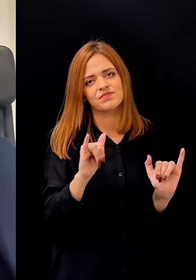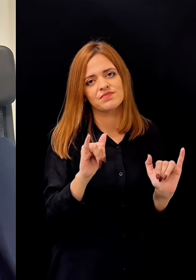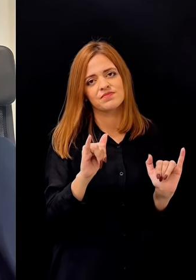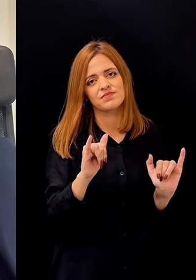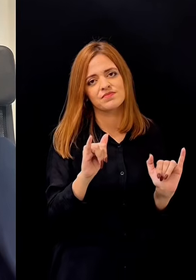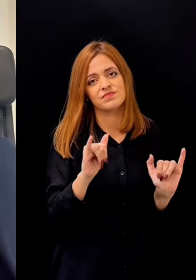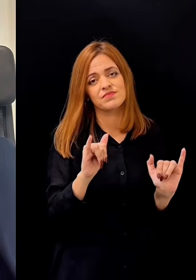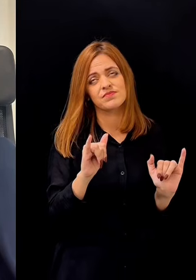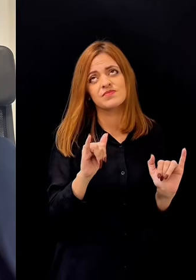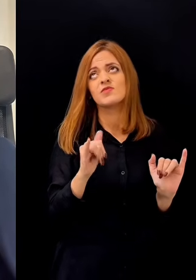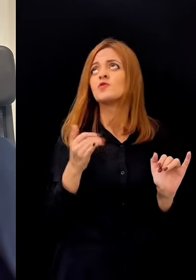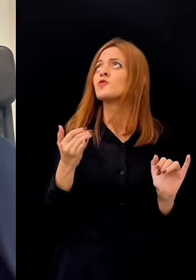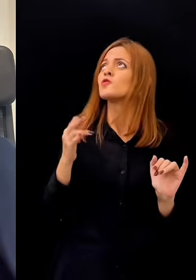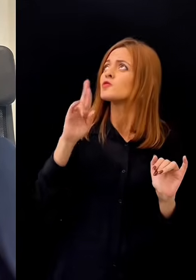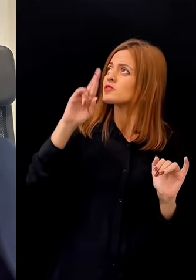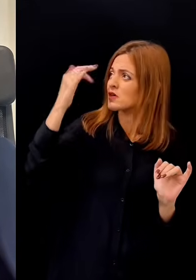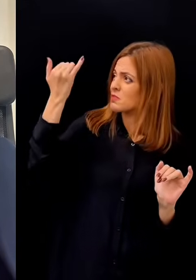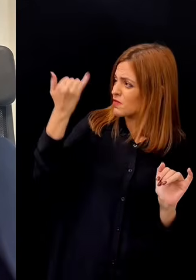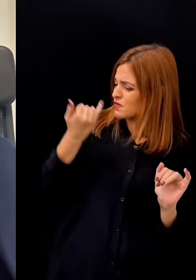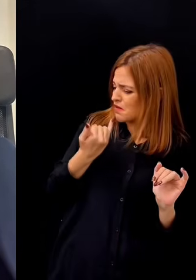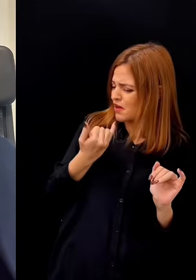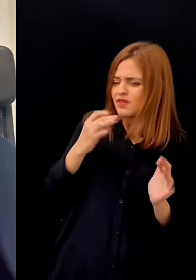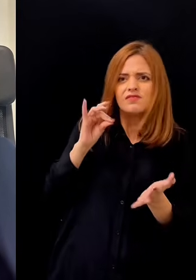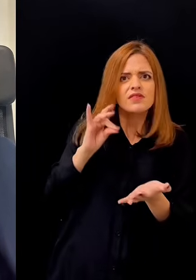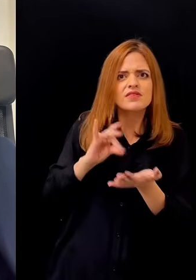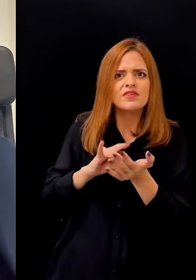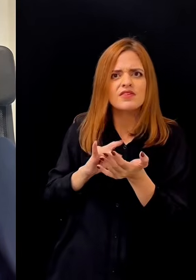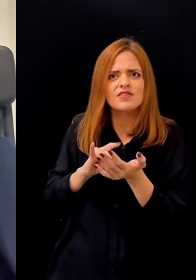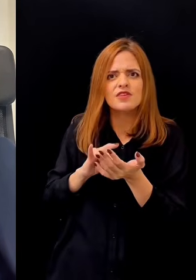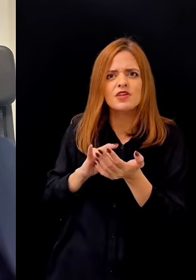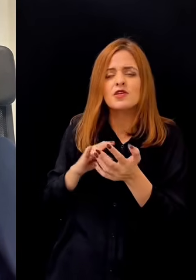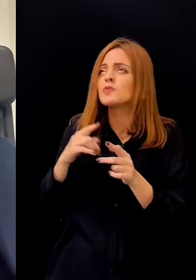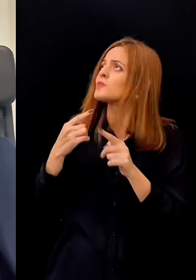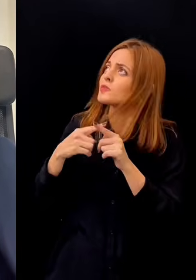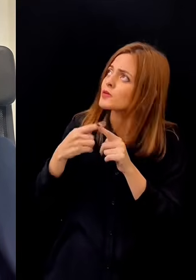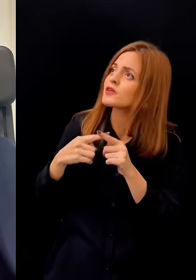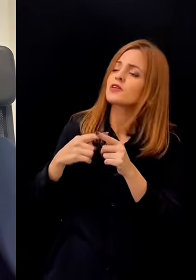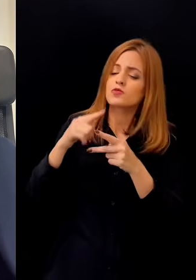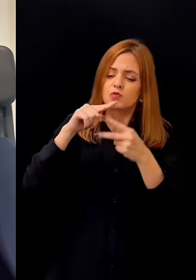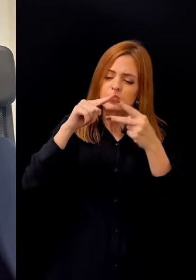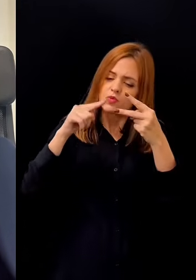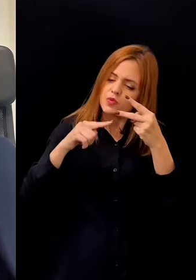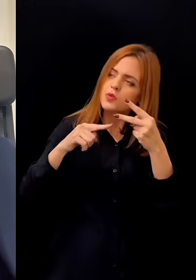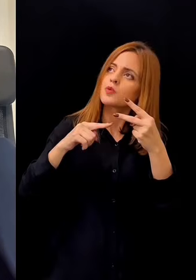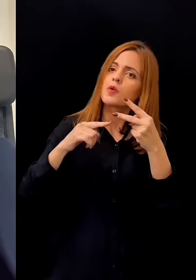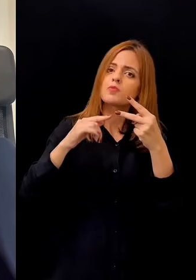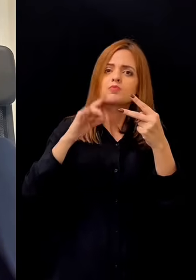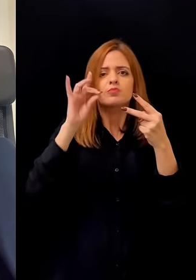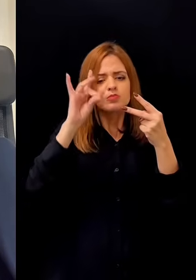Tudo que sai da tua boca, Senhor, é verdade, é verdadeiro. E por que o Senhor diz na verdade?